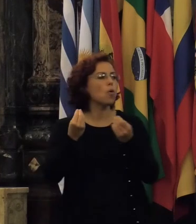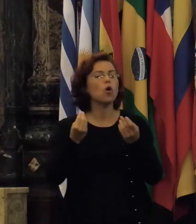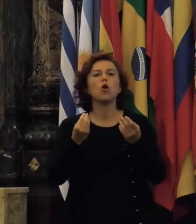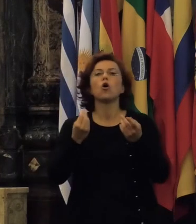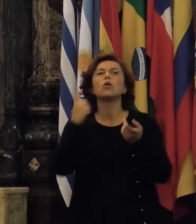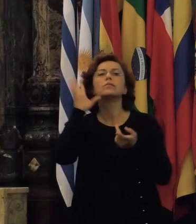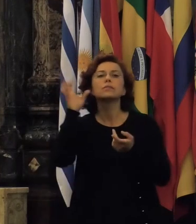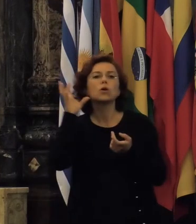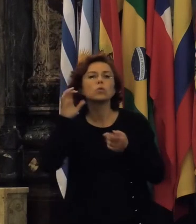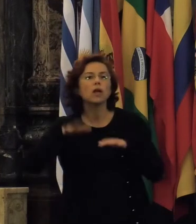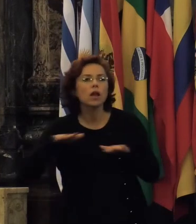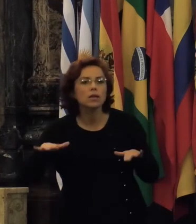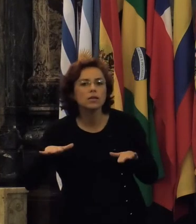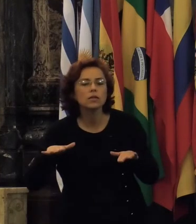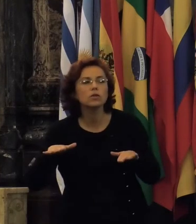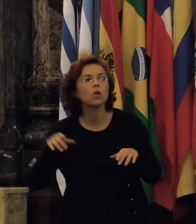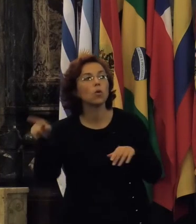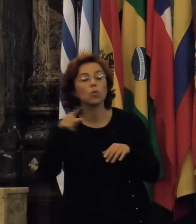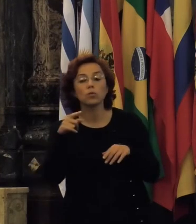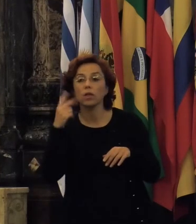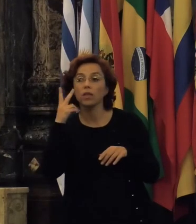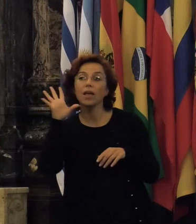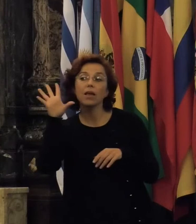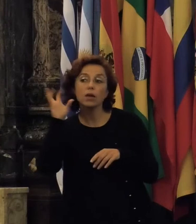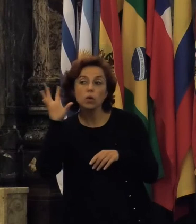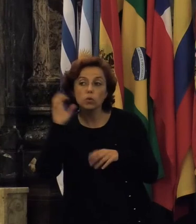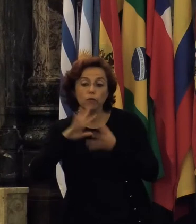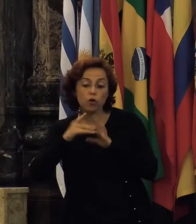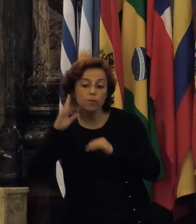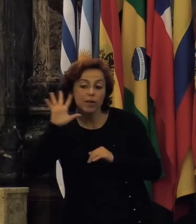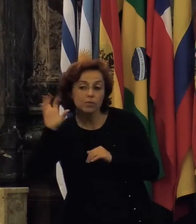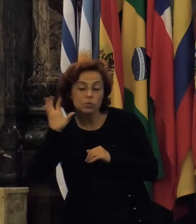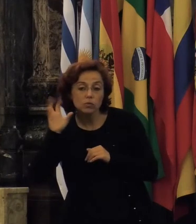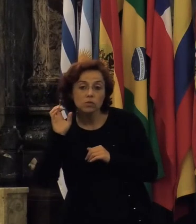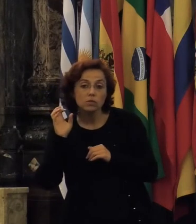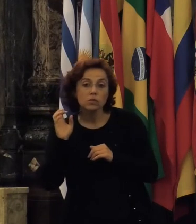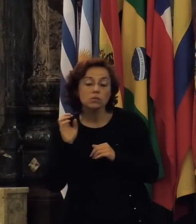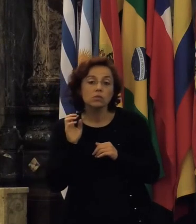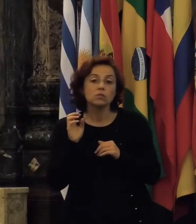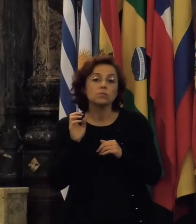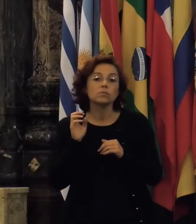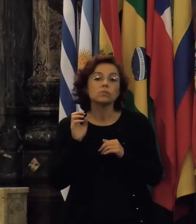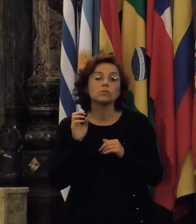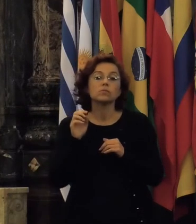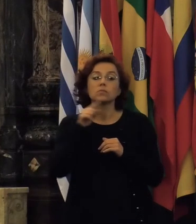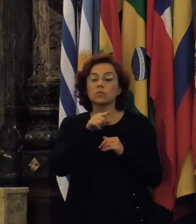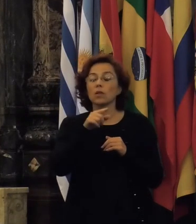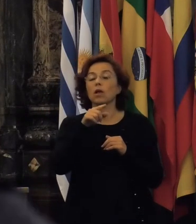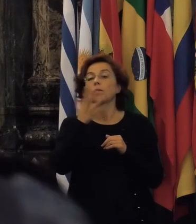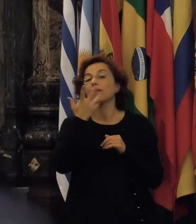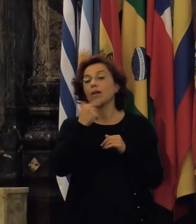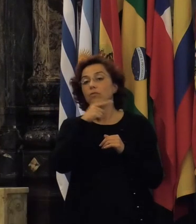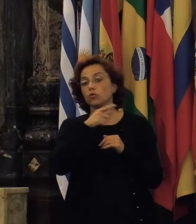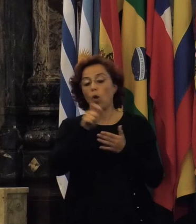niño cuando, fíjense que la escucha, y esto lo tomo de Alice Stolkiner, que me